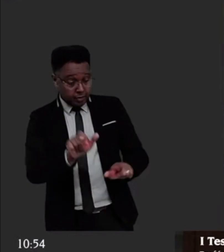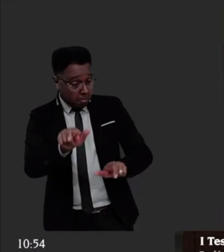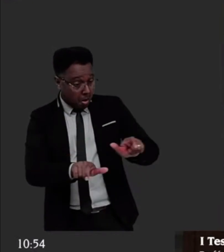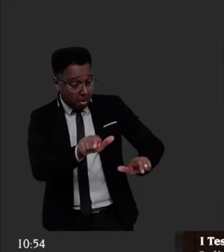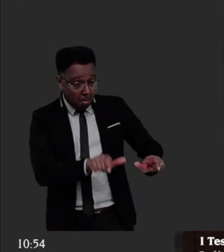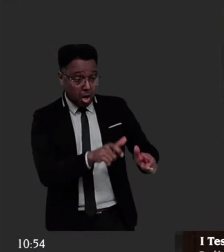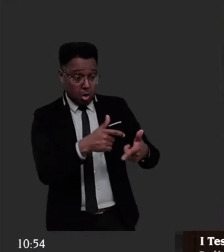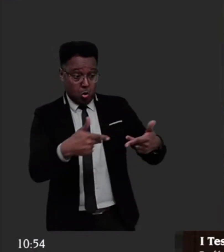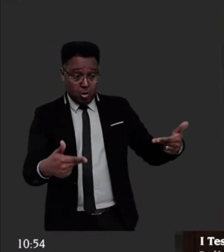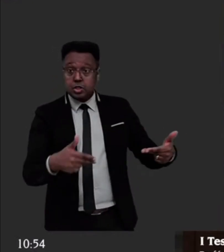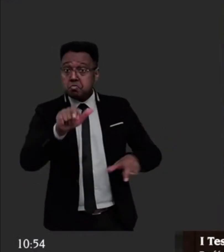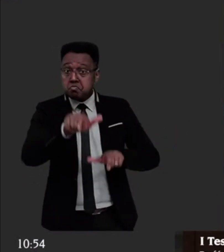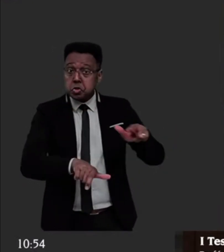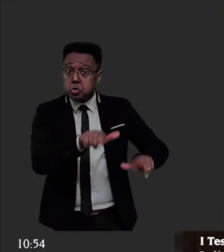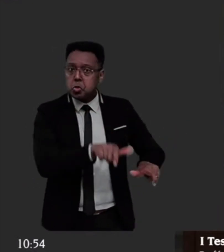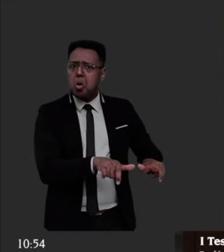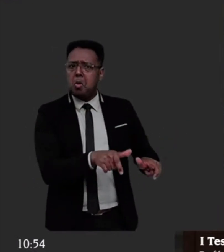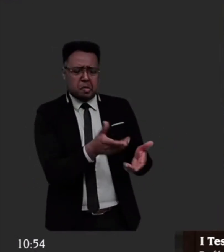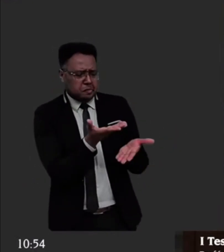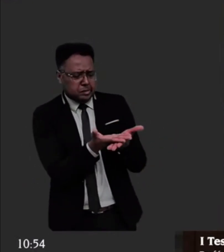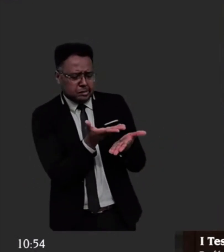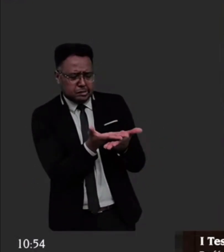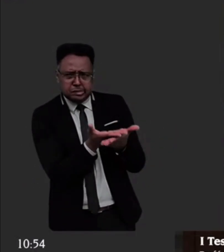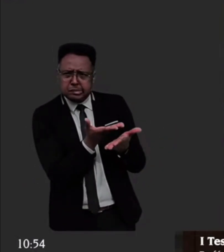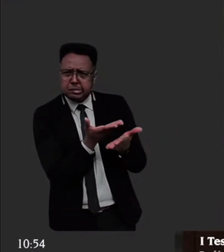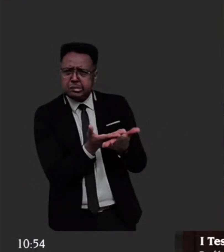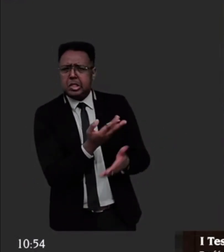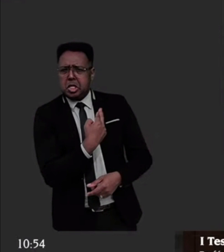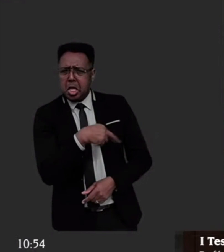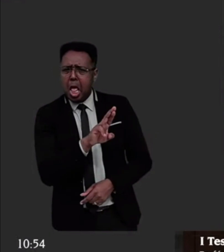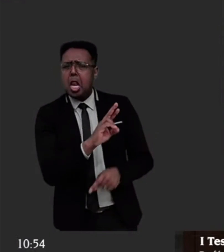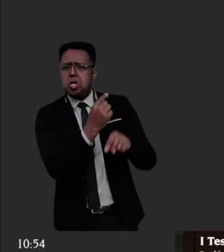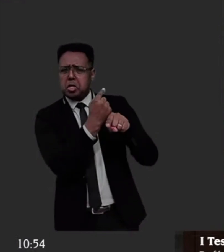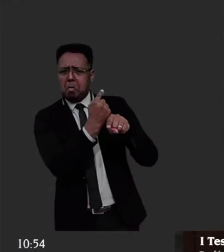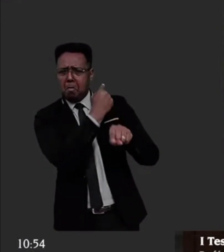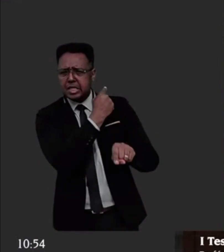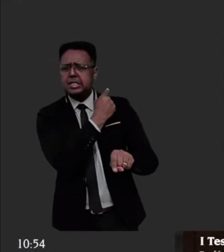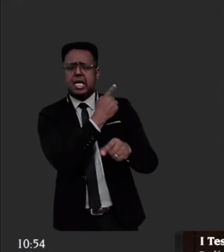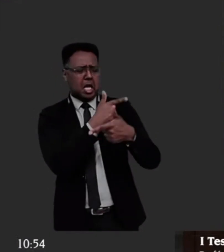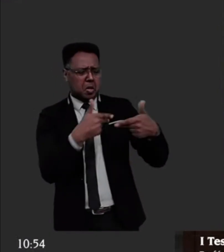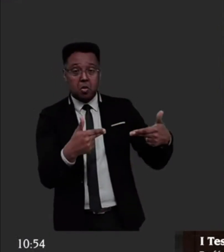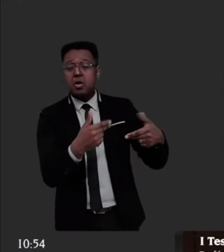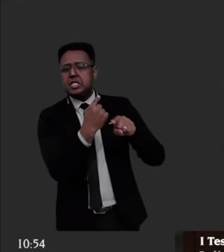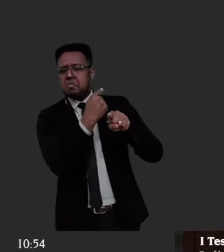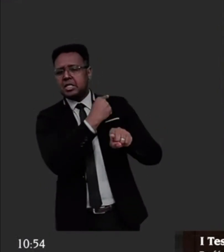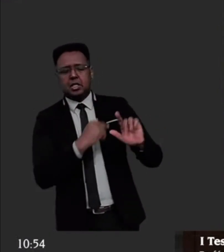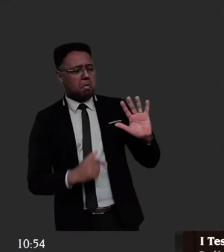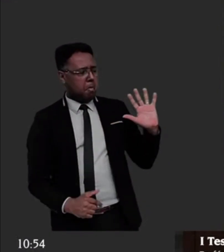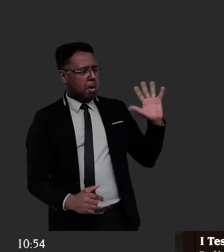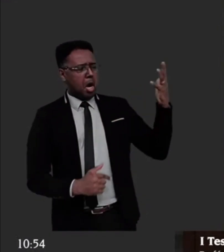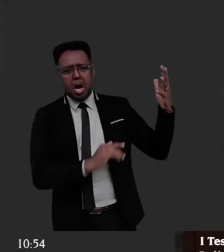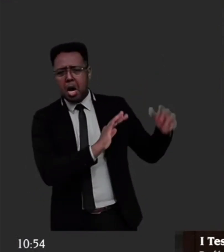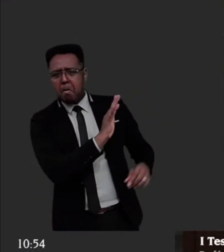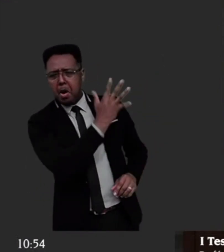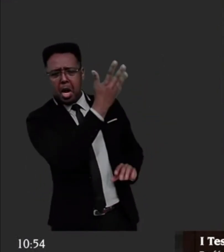conhecimento científico do passado, de religiões que já foram, de coisas que aconteceram, e a pessoa